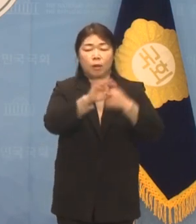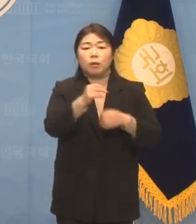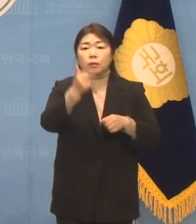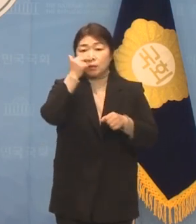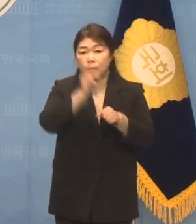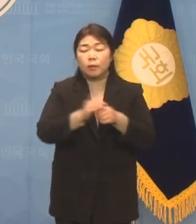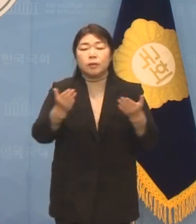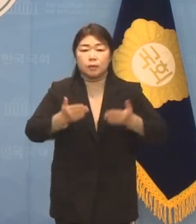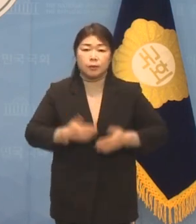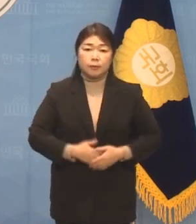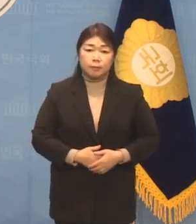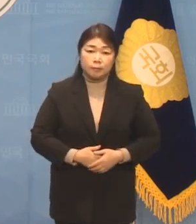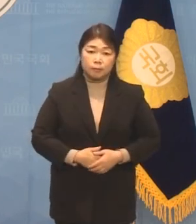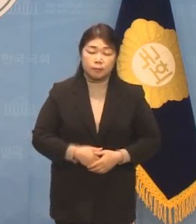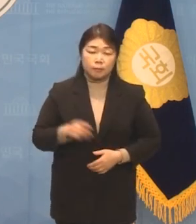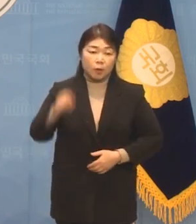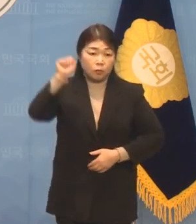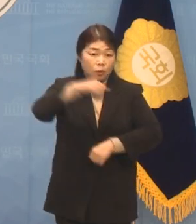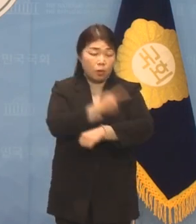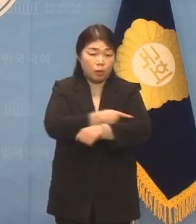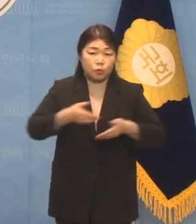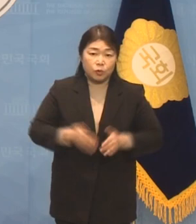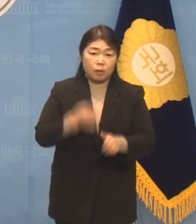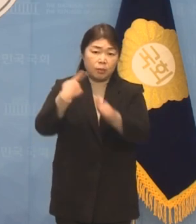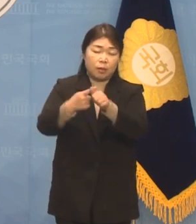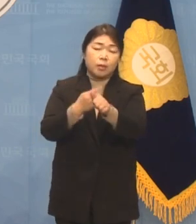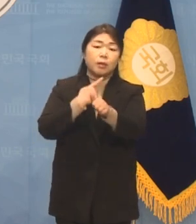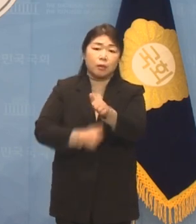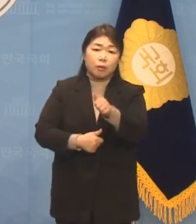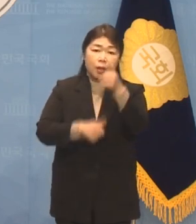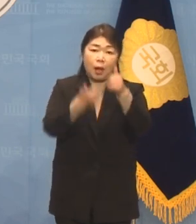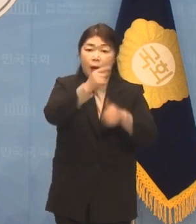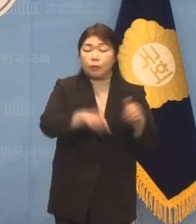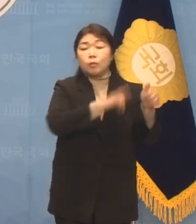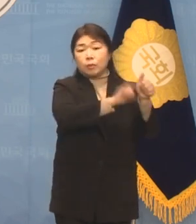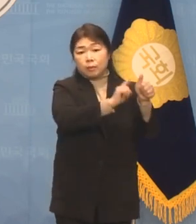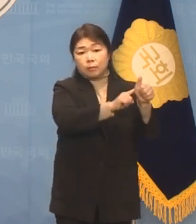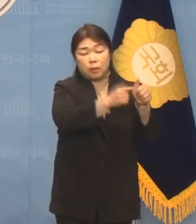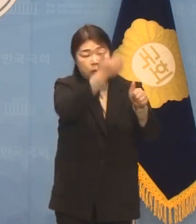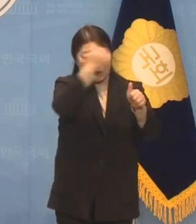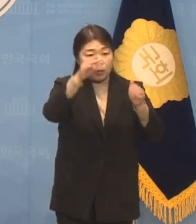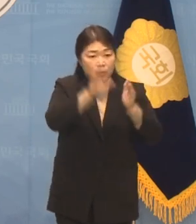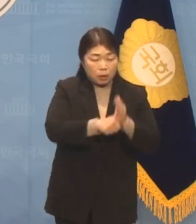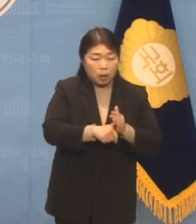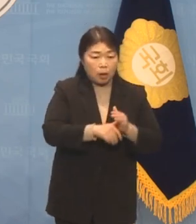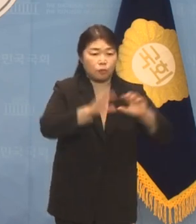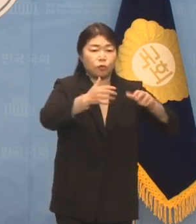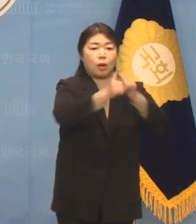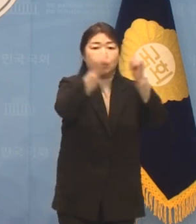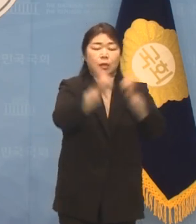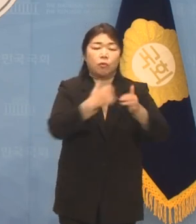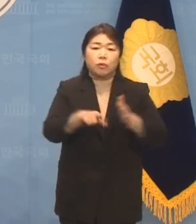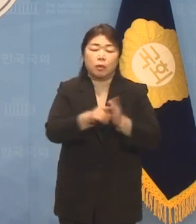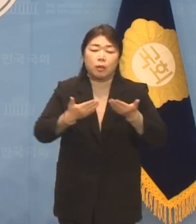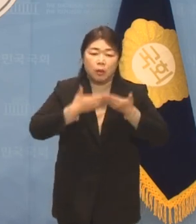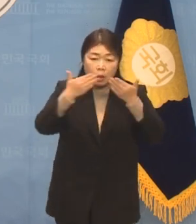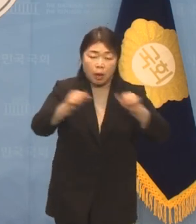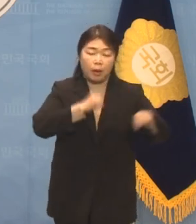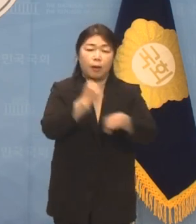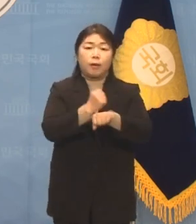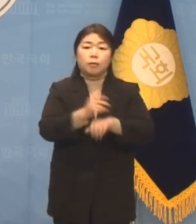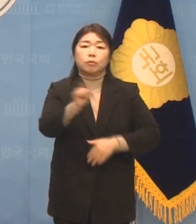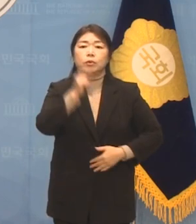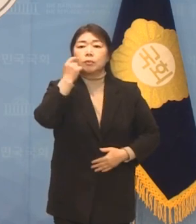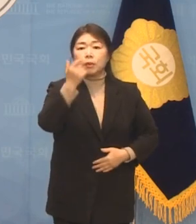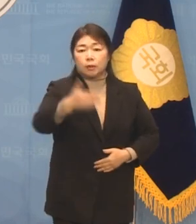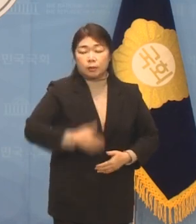그렇게 운동권 출신을 비난하는 한동훈 위원장은 청년 시절 국가와 사회를 위해 무엇을 했습니까? 공동체와